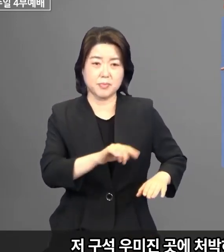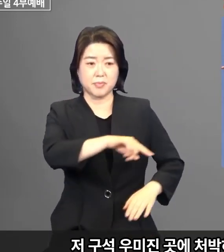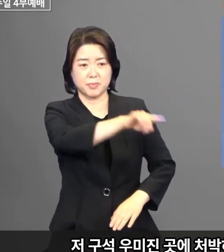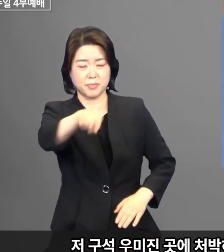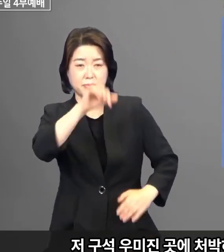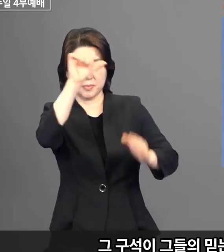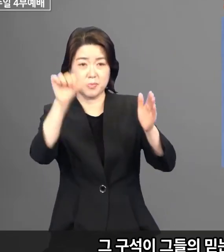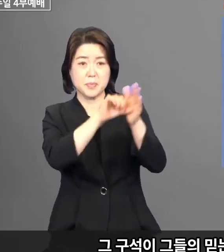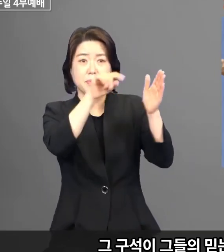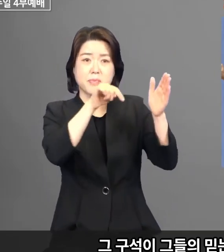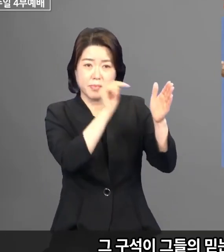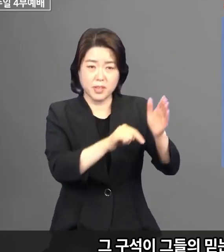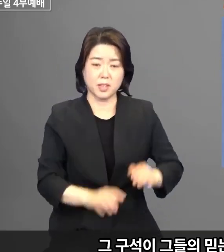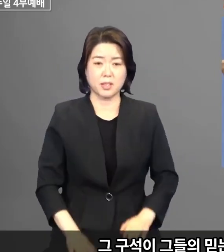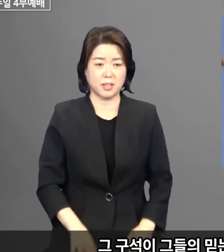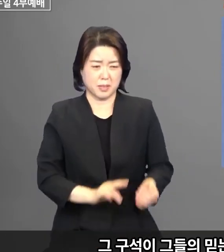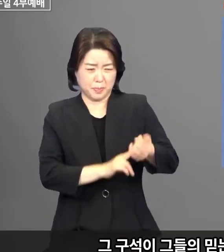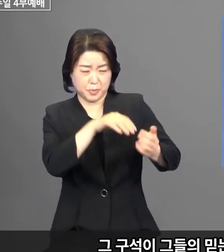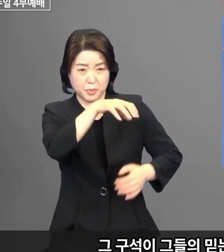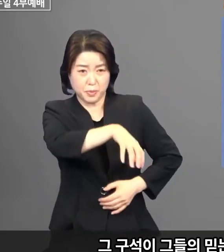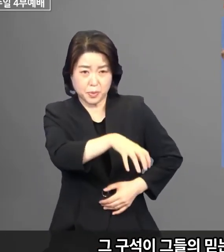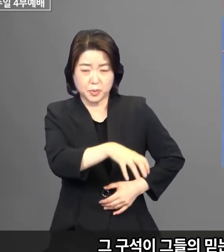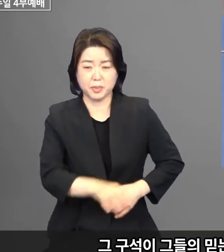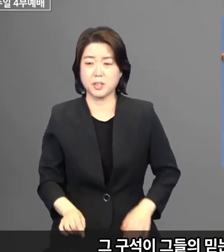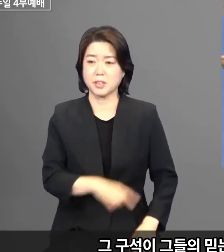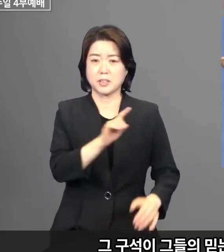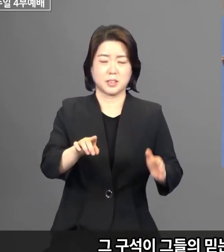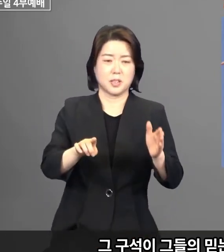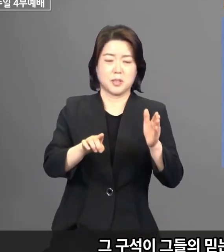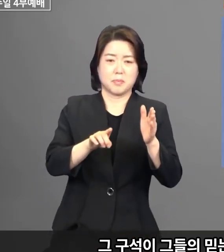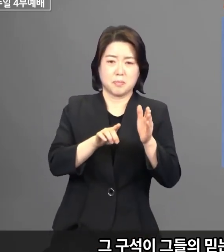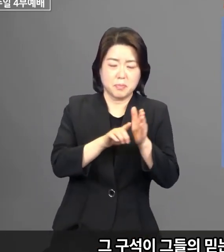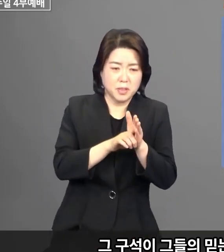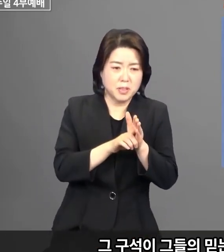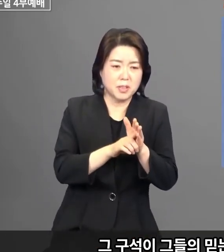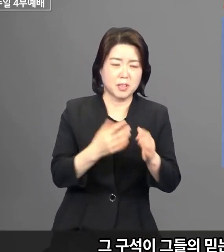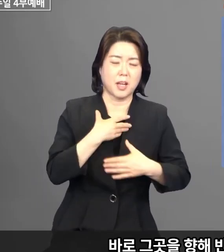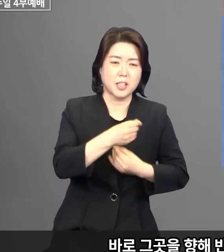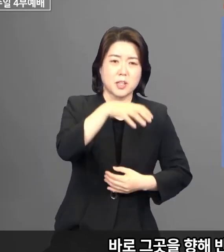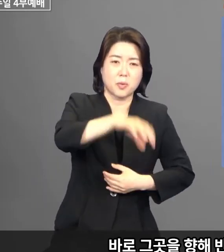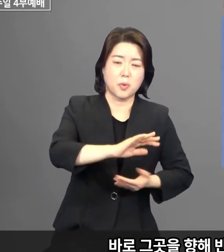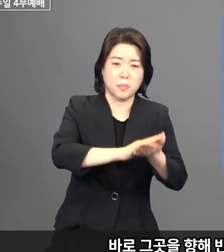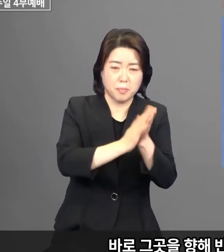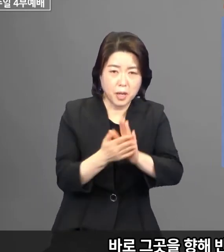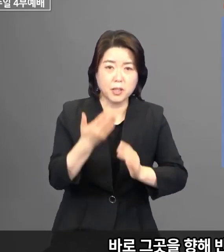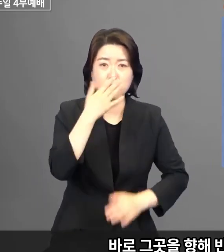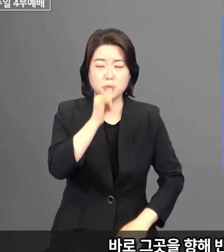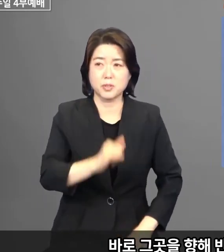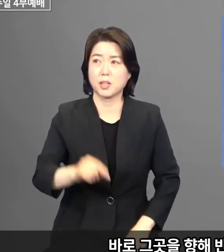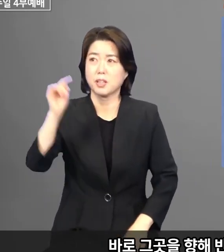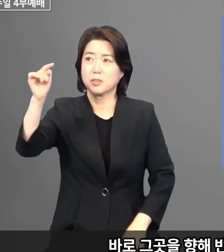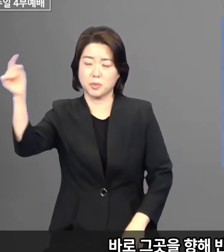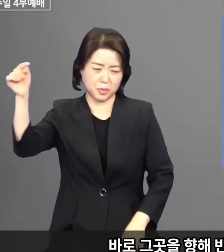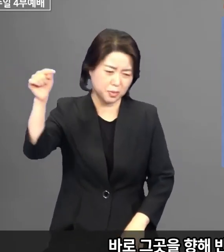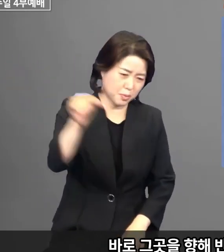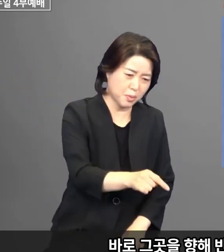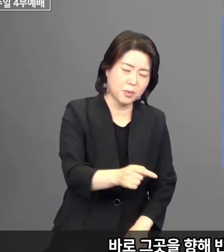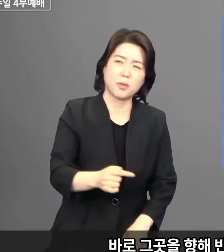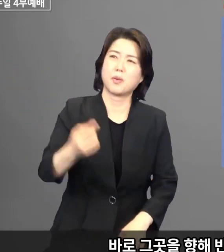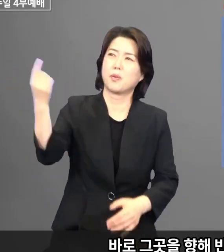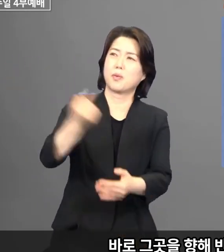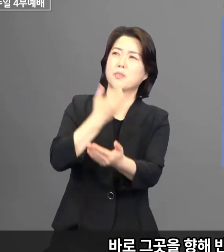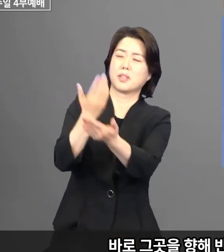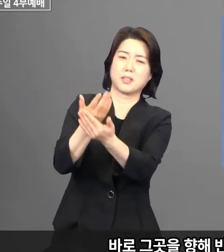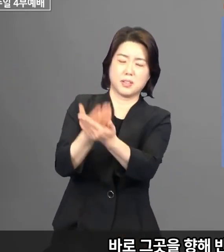가운데 그 구석이 그들의 믿는 구석이 될 수 있도록 바로 그것을 향해 반드시